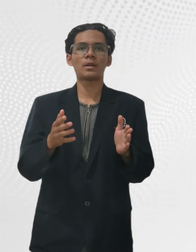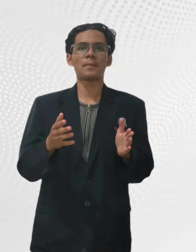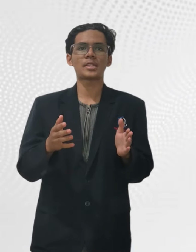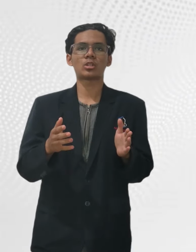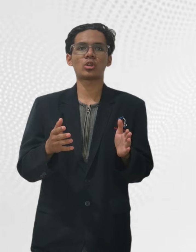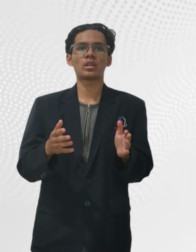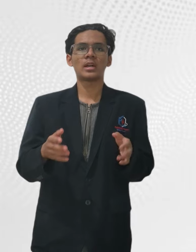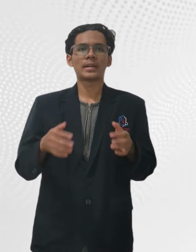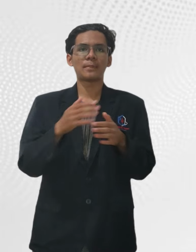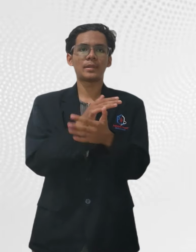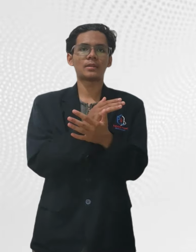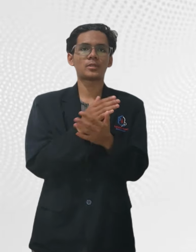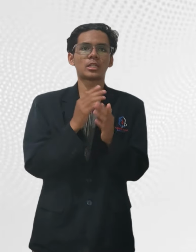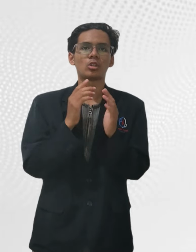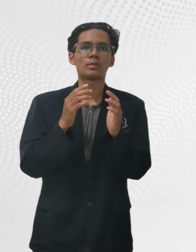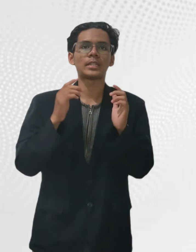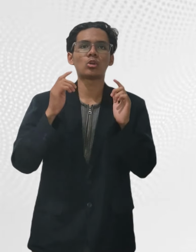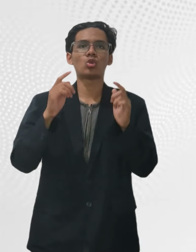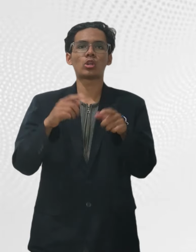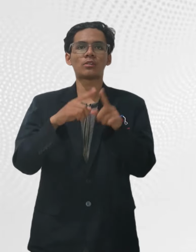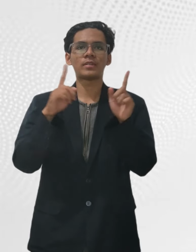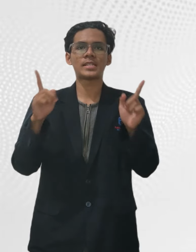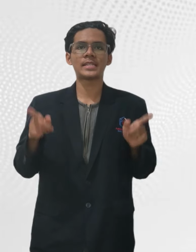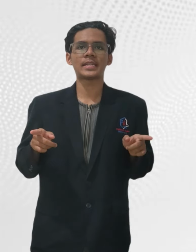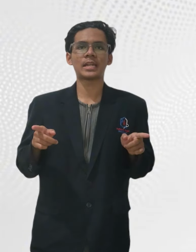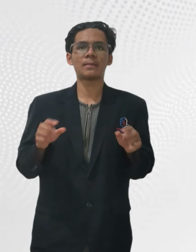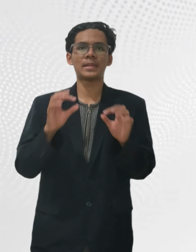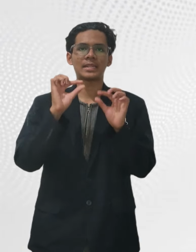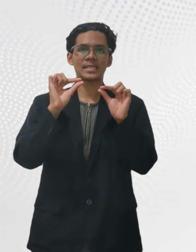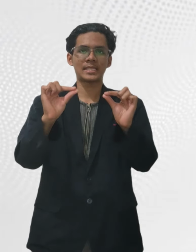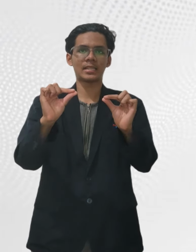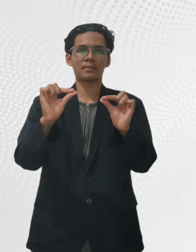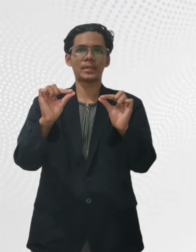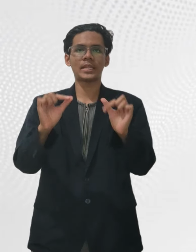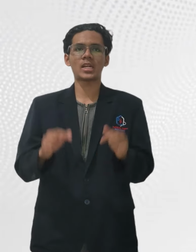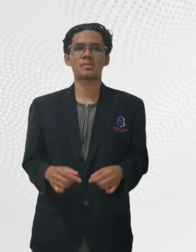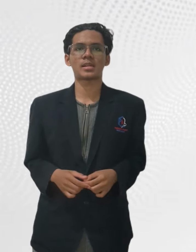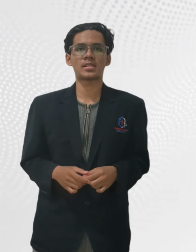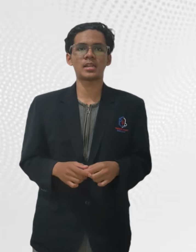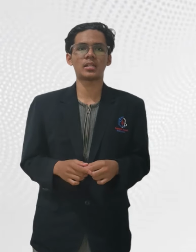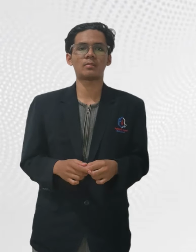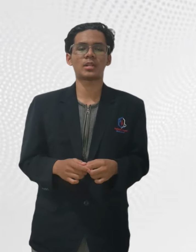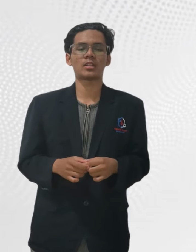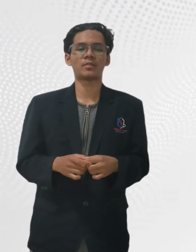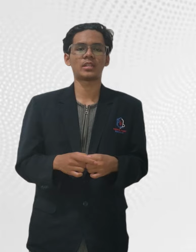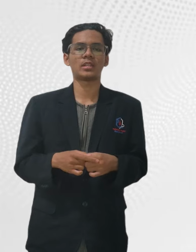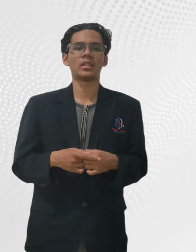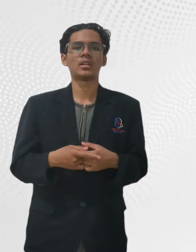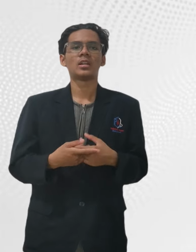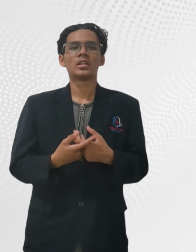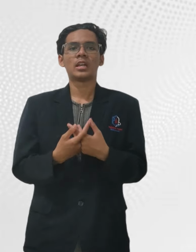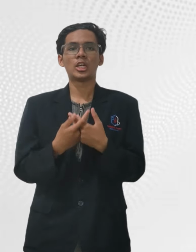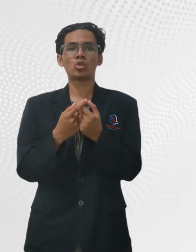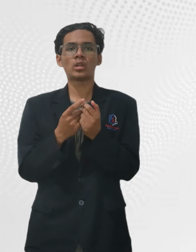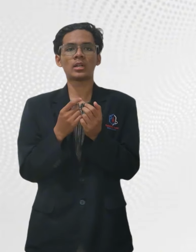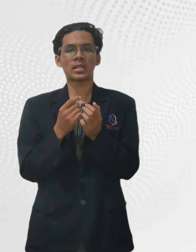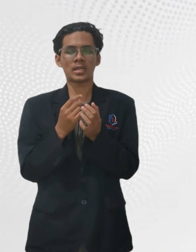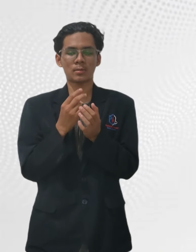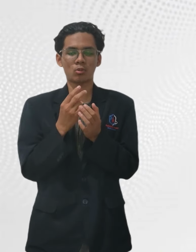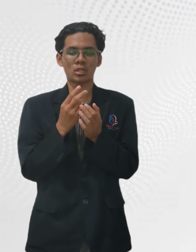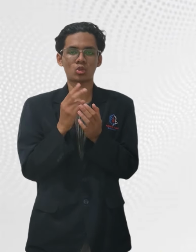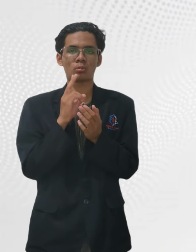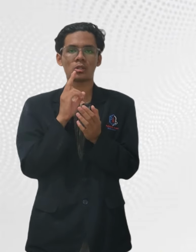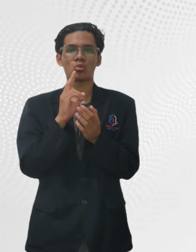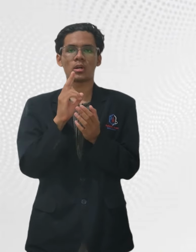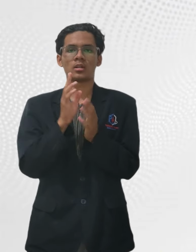4 logam. Kapasitor keramik yang cenderung memiliki ukuran fisik yang lebih kecil, memiliki kapasitas yang lebih relatif tinggi. Nah, itu yang